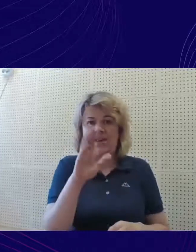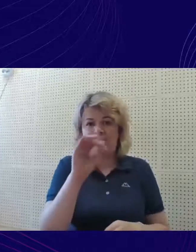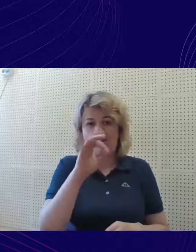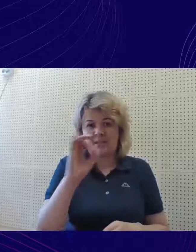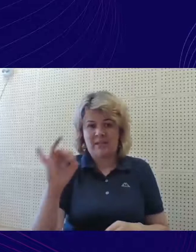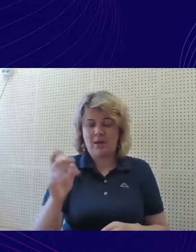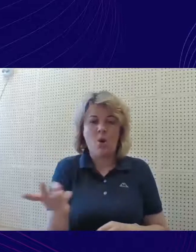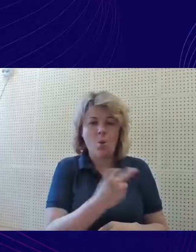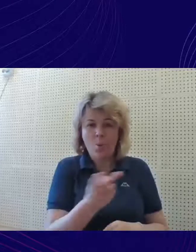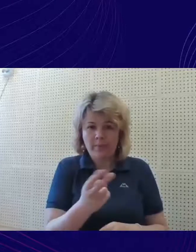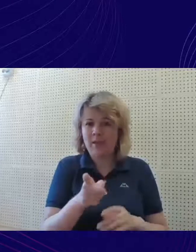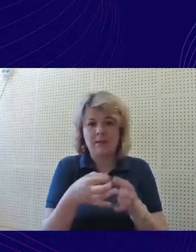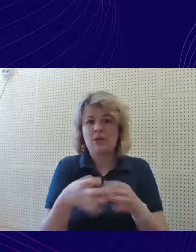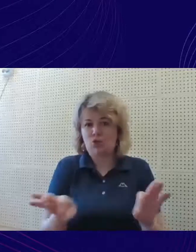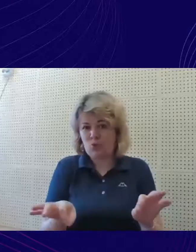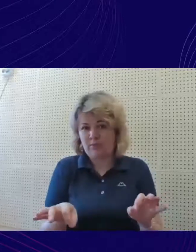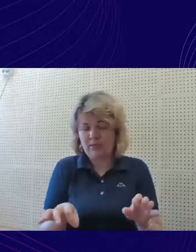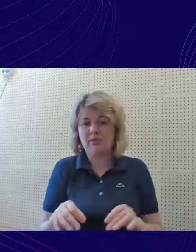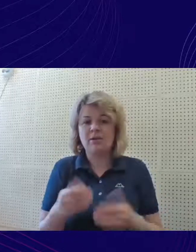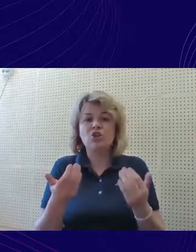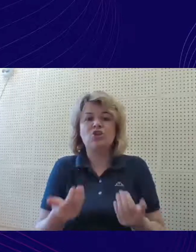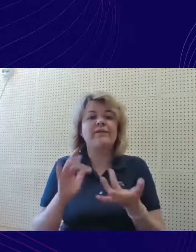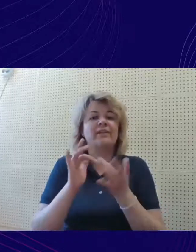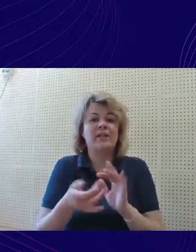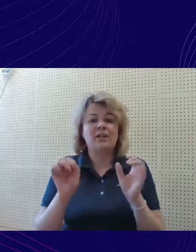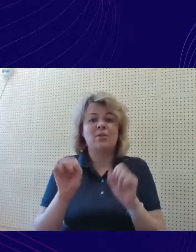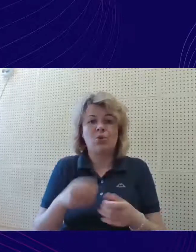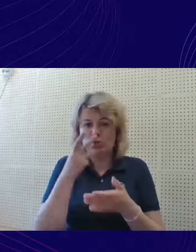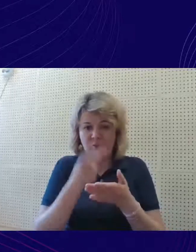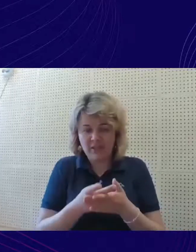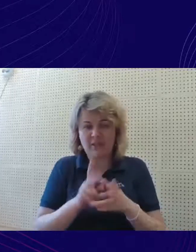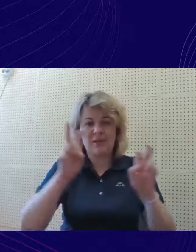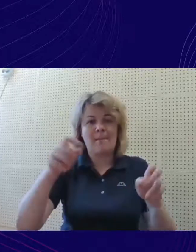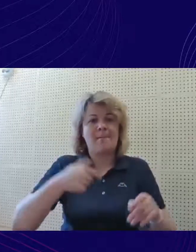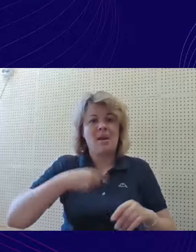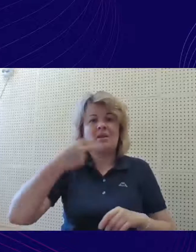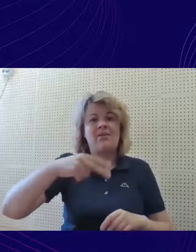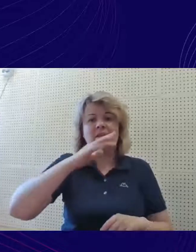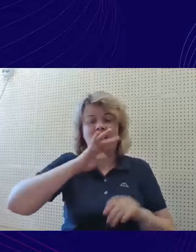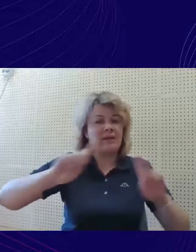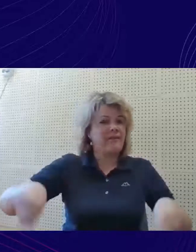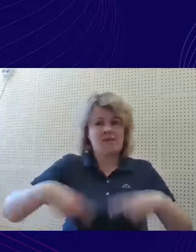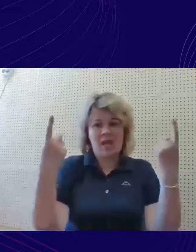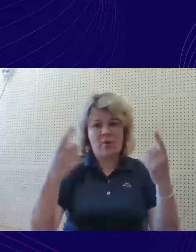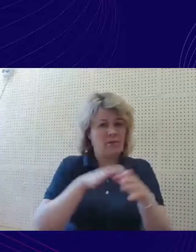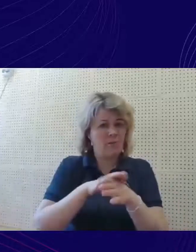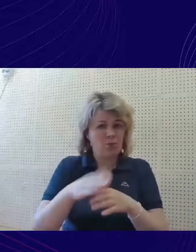доступны. Сейчас в интернете можно увидеть и «Мне 20 лет» восстановлены полностью,